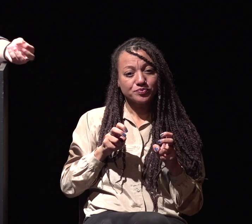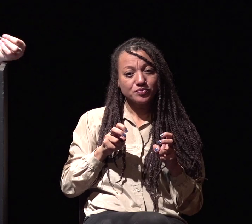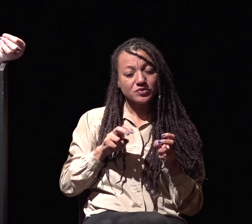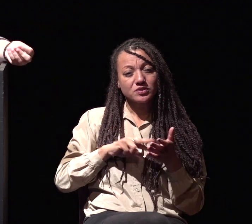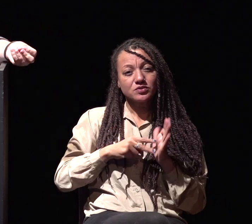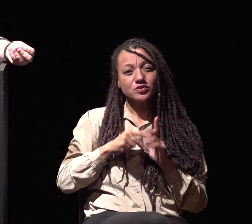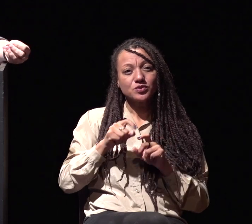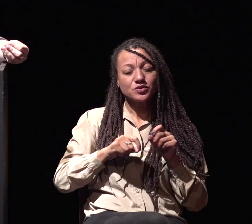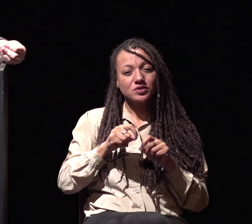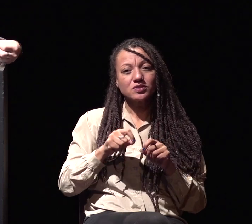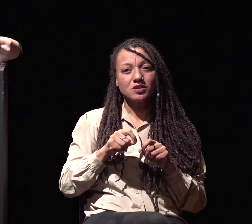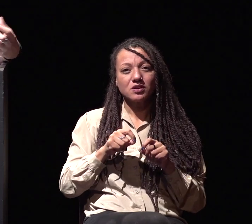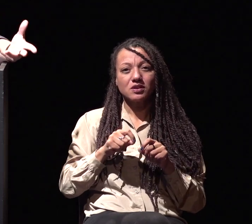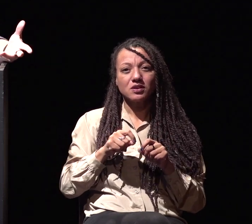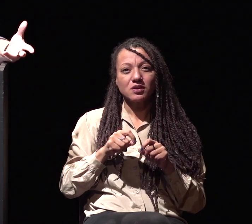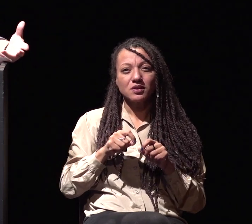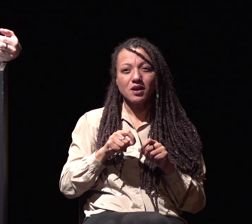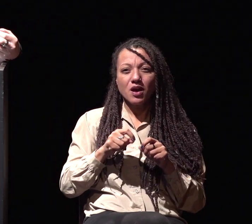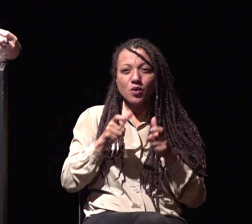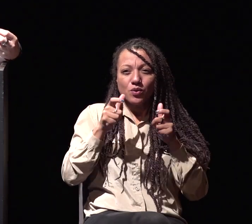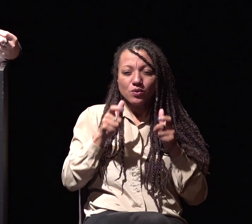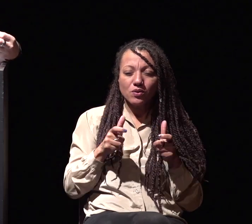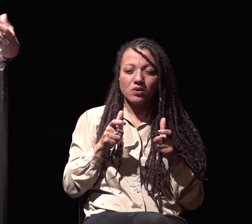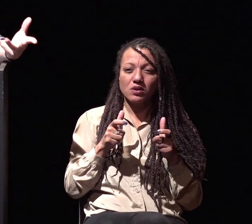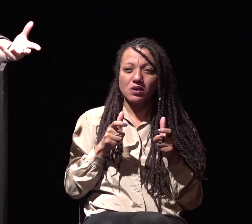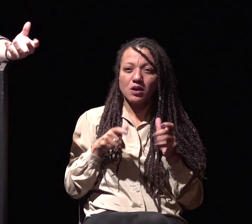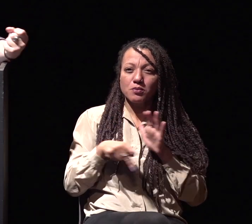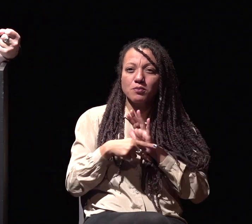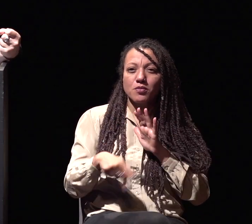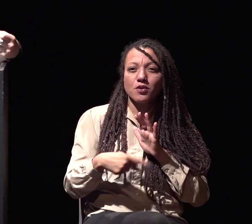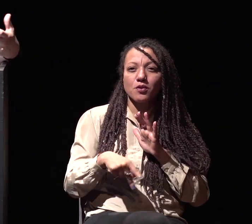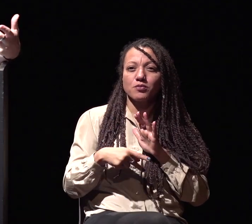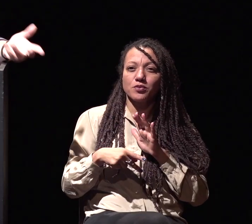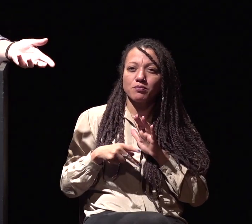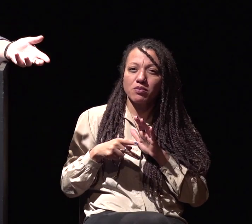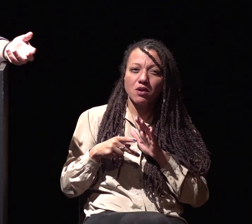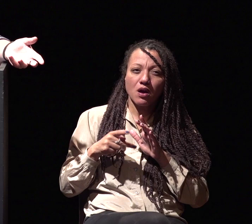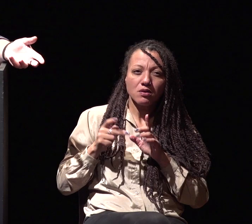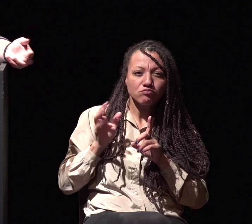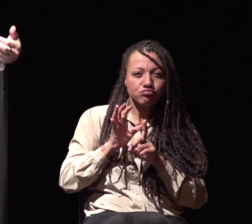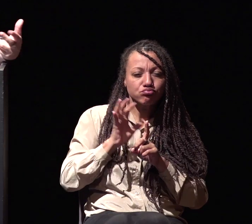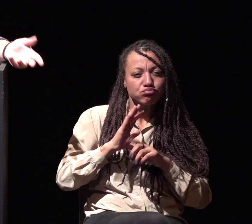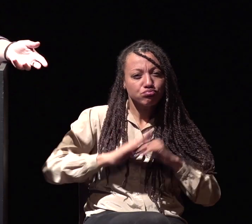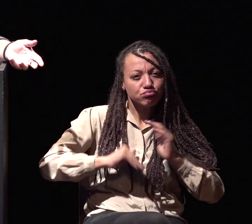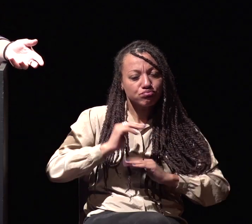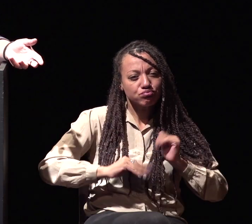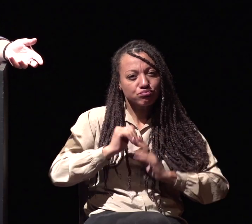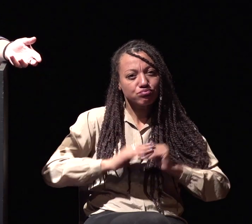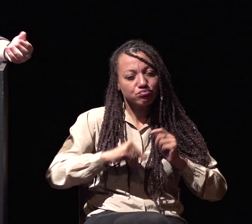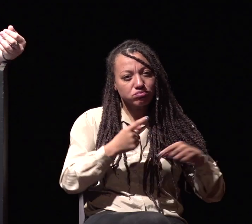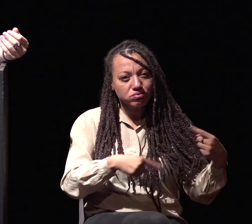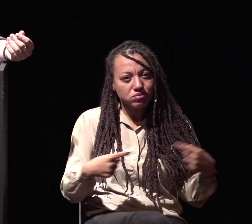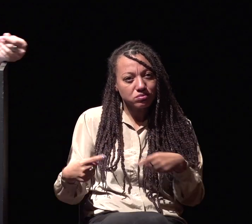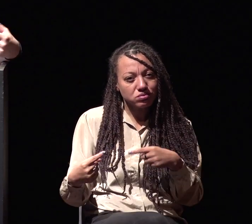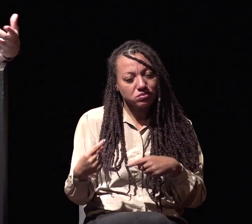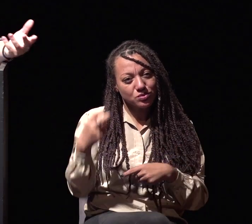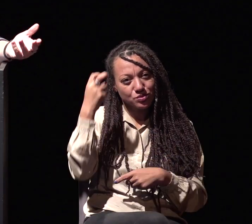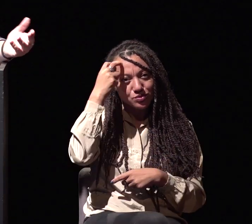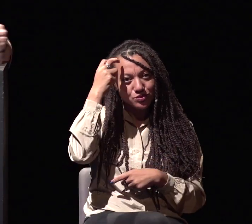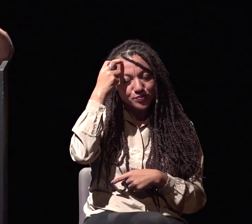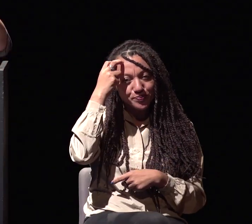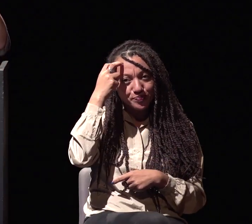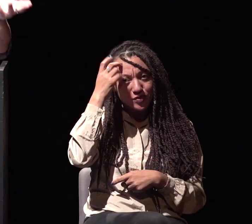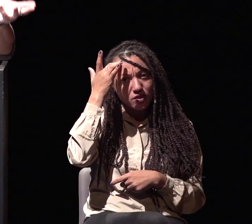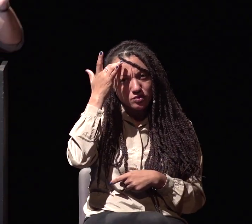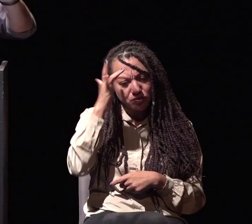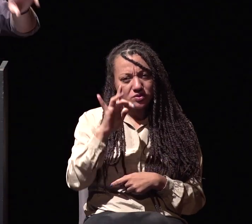é justamente essa instância de ser um vetor animador, um vetor ativo do campo cultural e do debate cultural. Eu não estou dizendo que isso